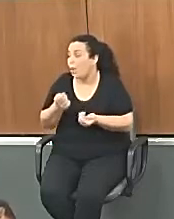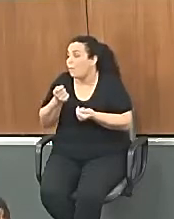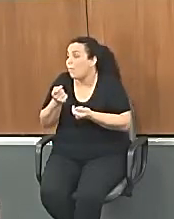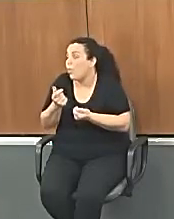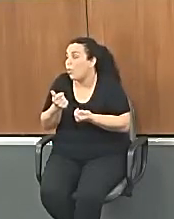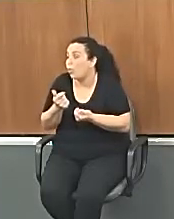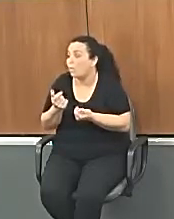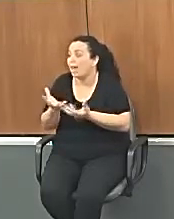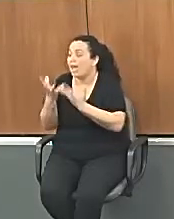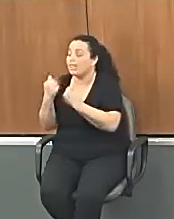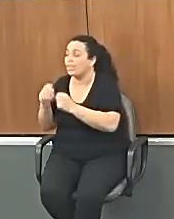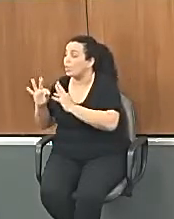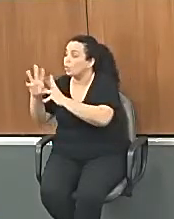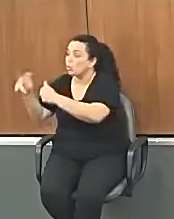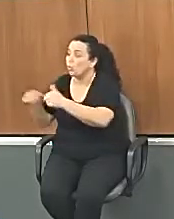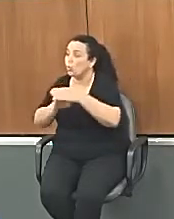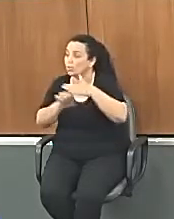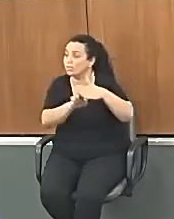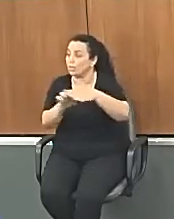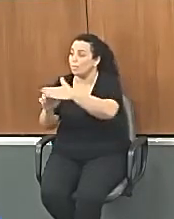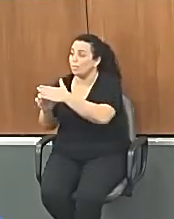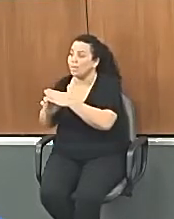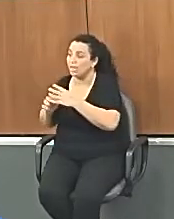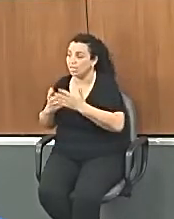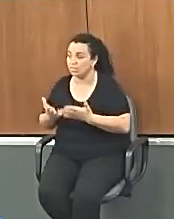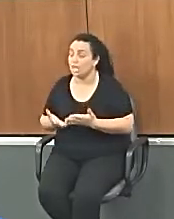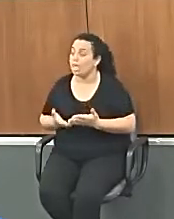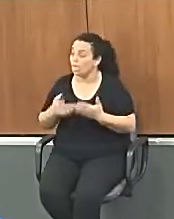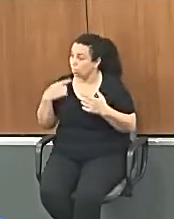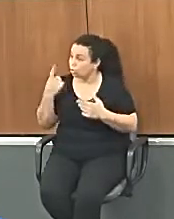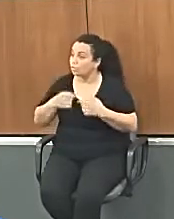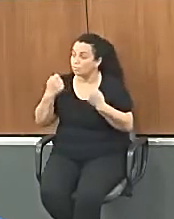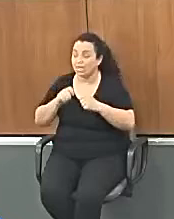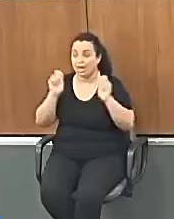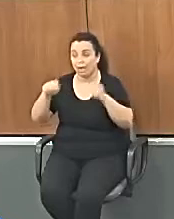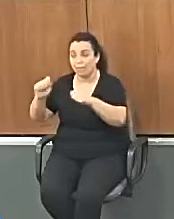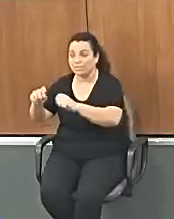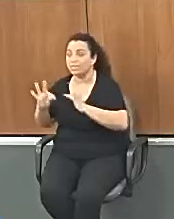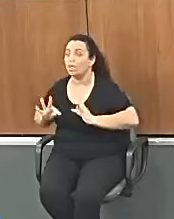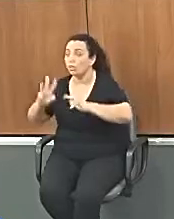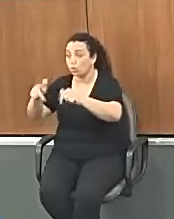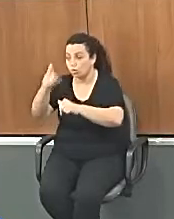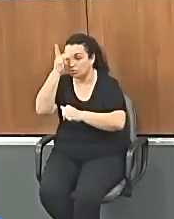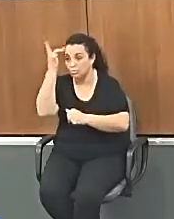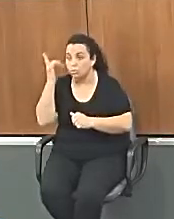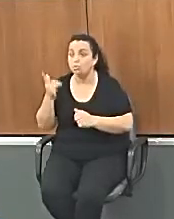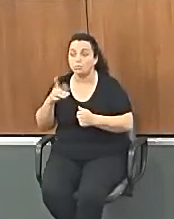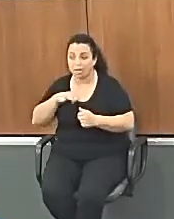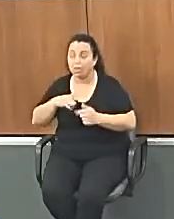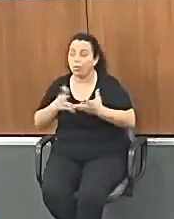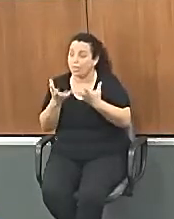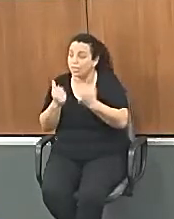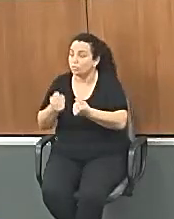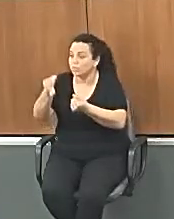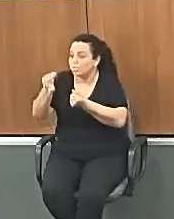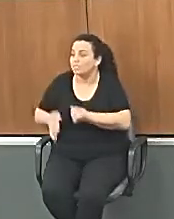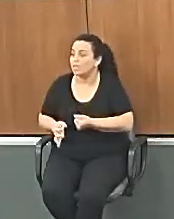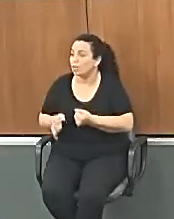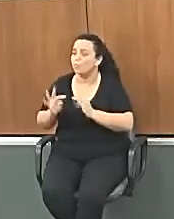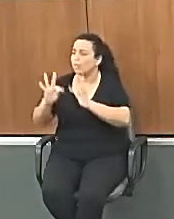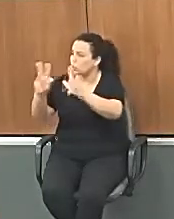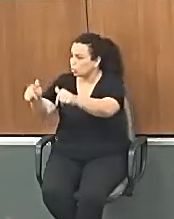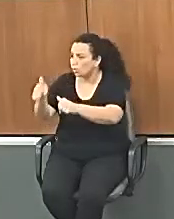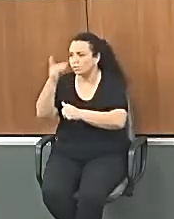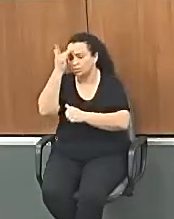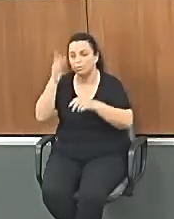capaz de atender a pessoa com deficiência auditiva e isso tem que acabar nós temos que capacitar todos para que todos atenda minimamente as pessoas